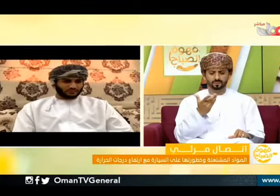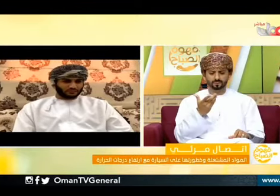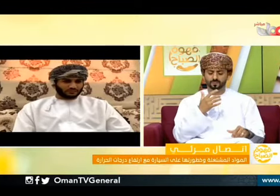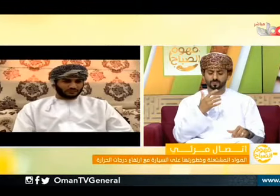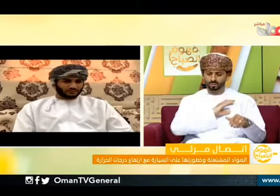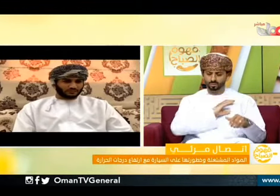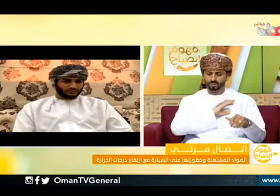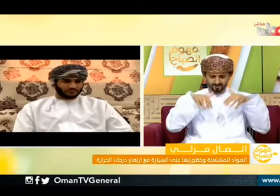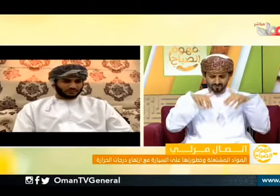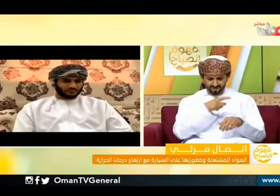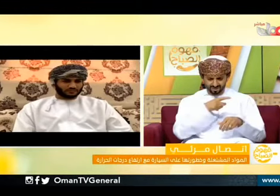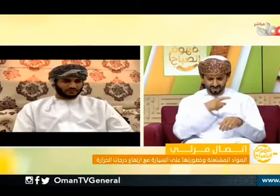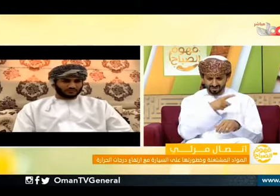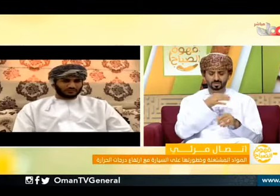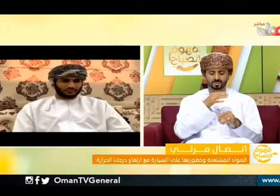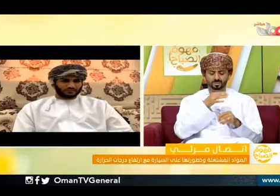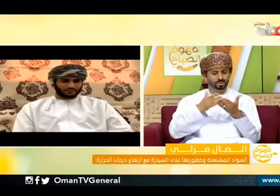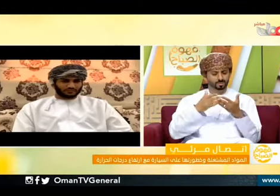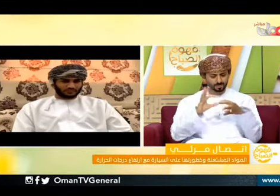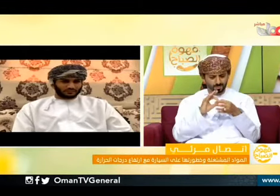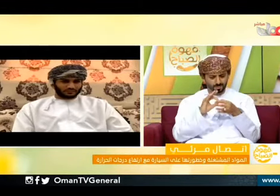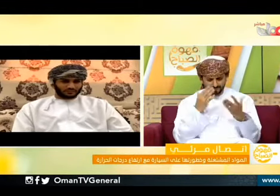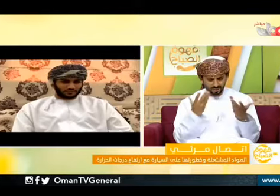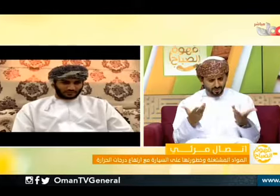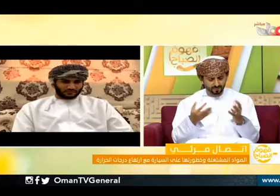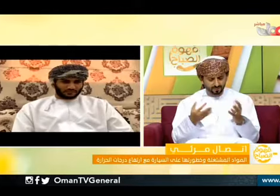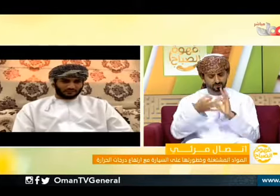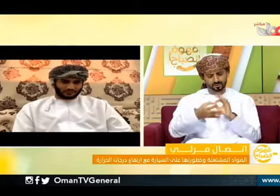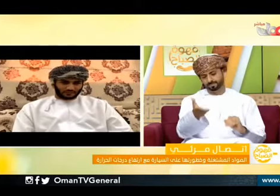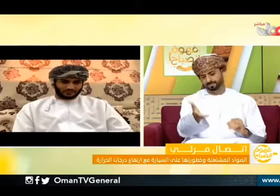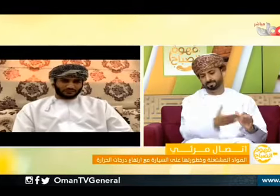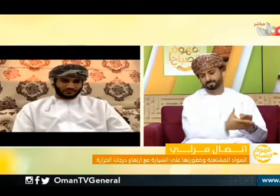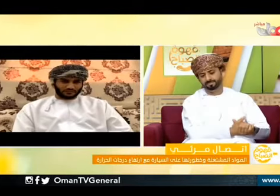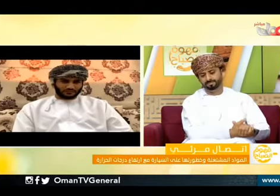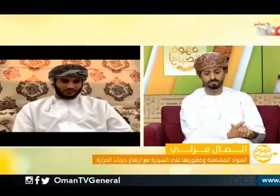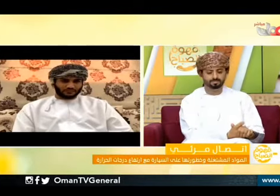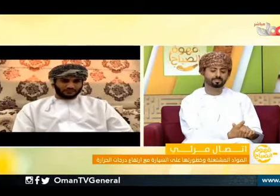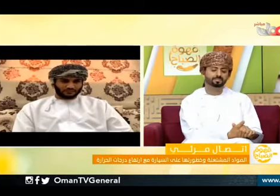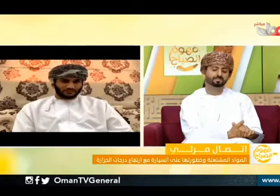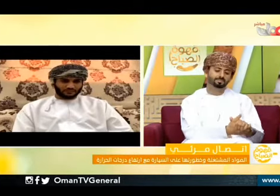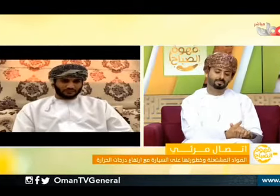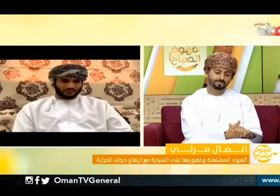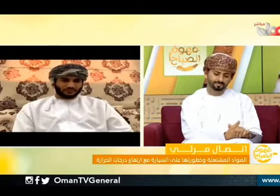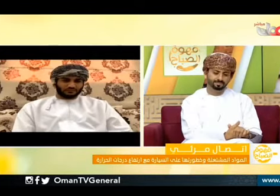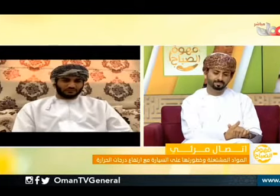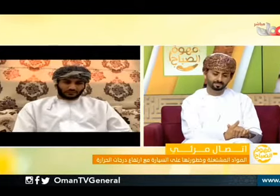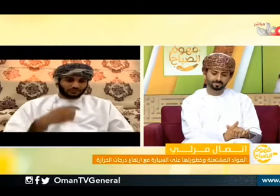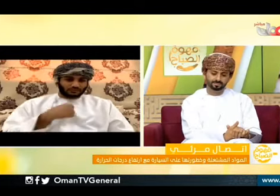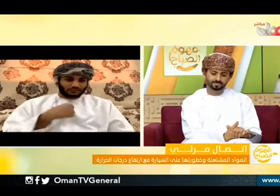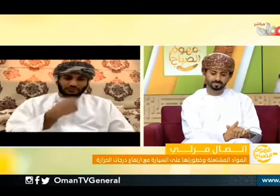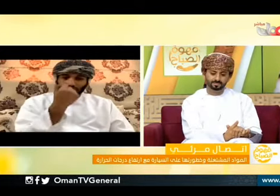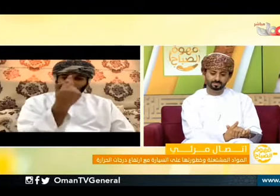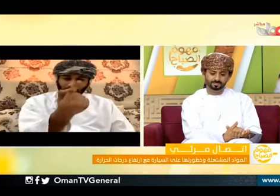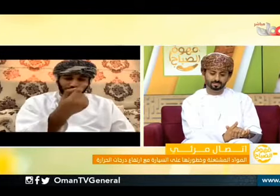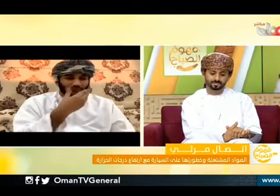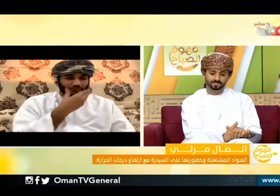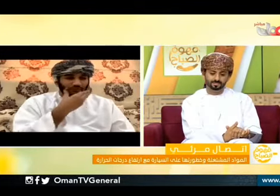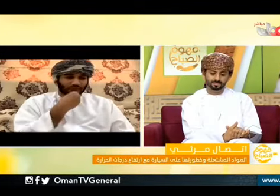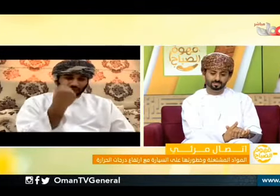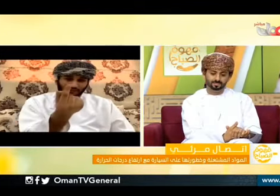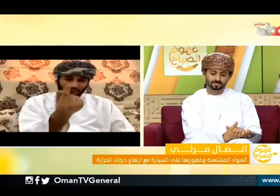أنهم يكونوا على وعي ومعرفة، أيضا كل الإجراءات التي تتخذها الهيئة العامة للدفاع